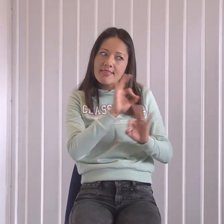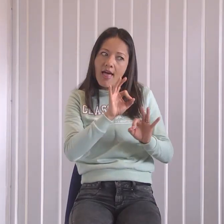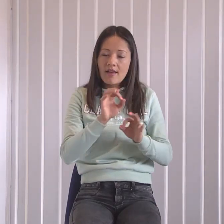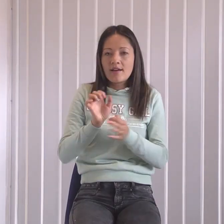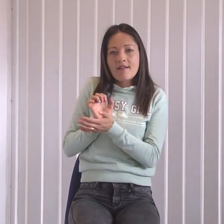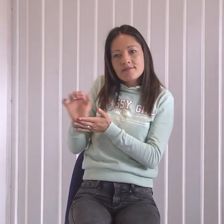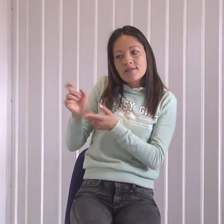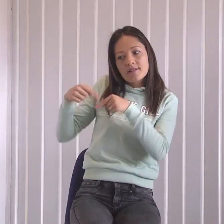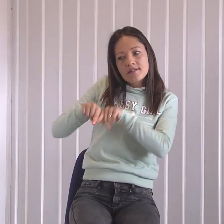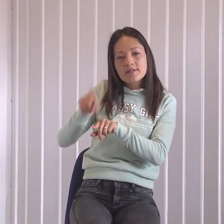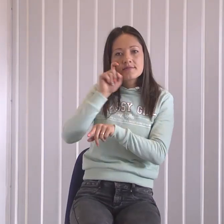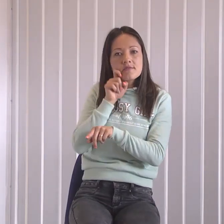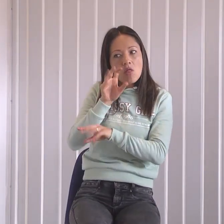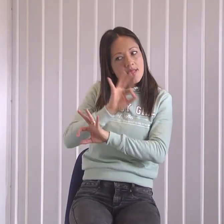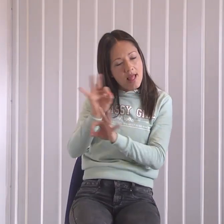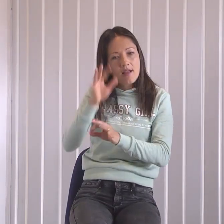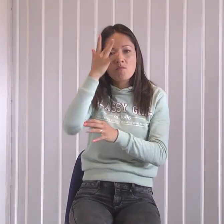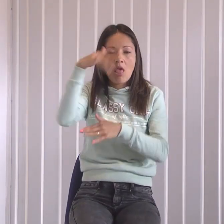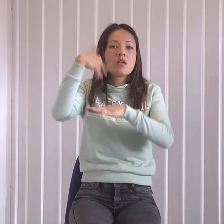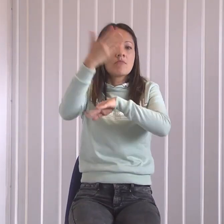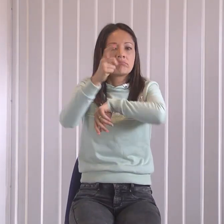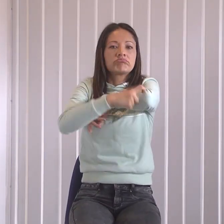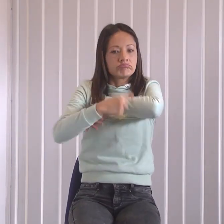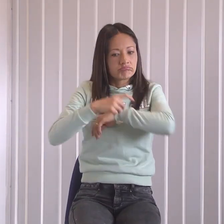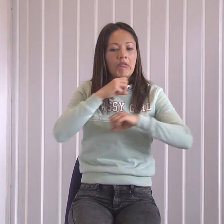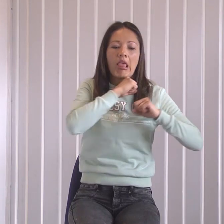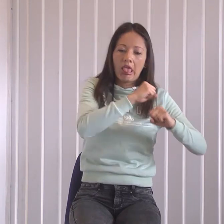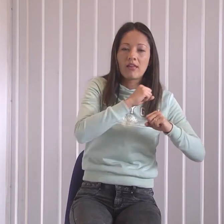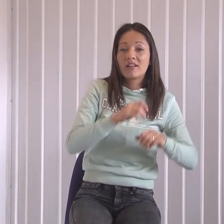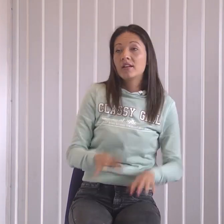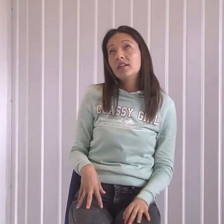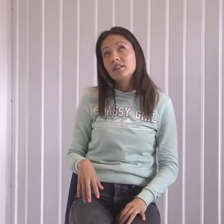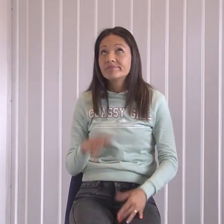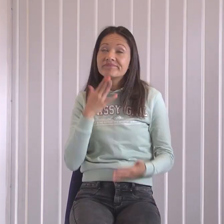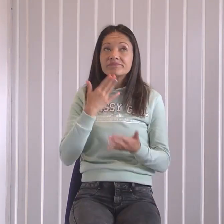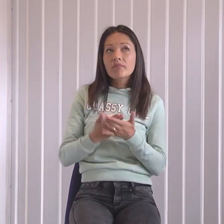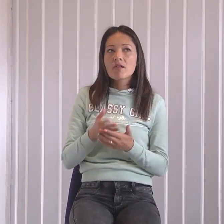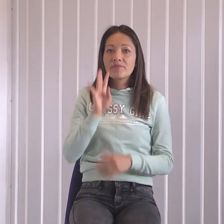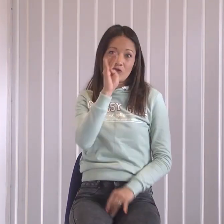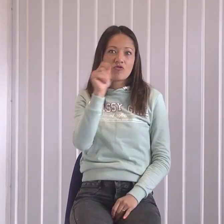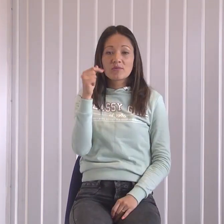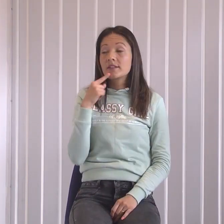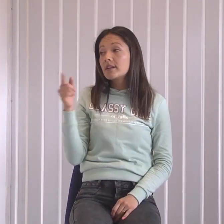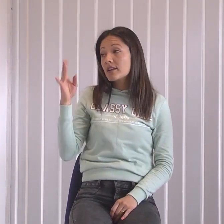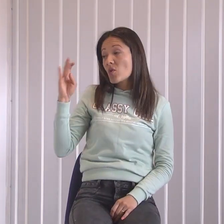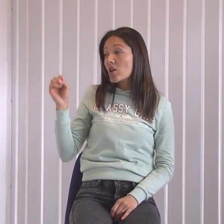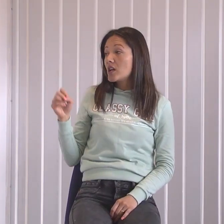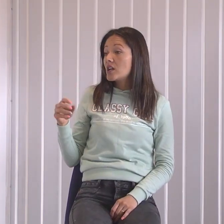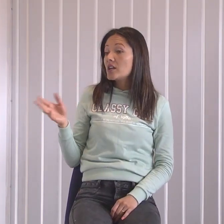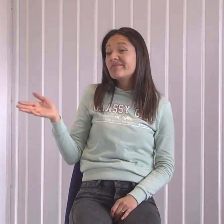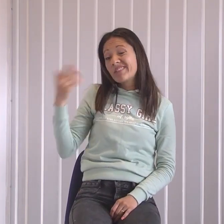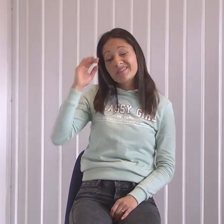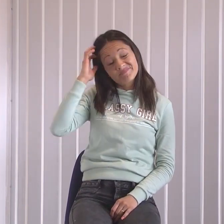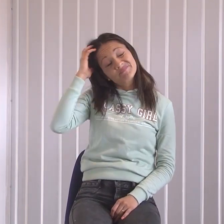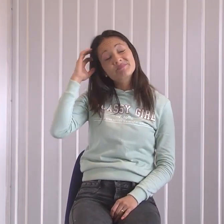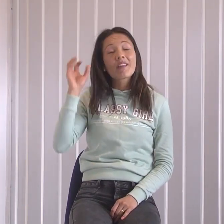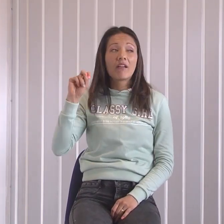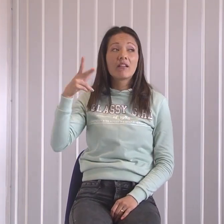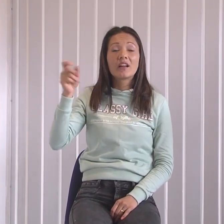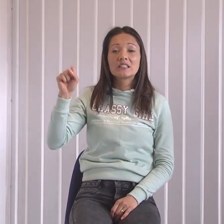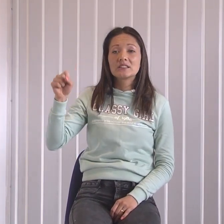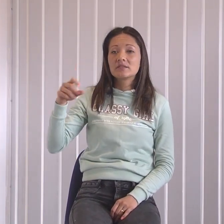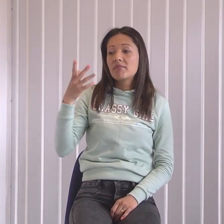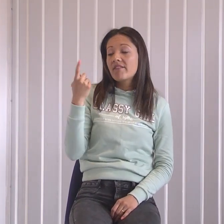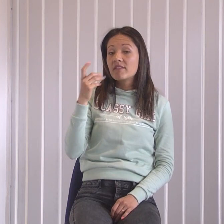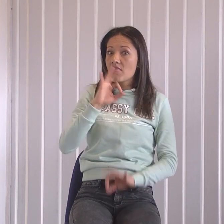otros, para que no caigan en pecado. Entonces sí, puede ser que haya una esposa que le dice a su esposo, ay, bueno, está bien, sí,